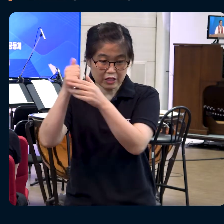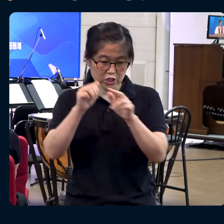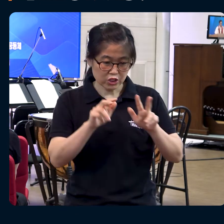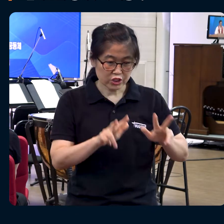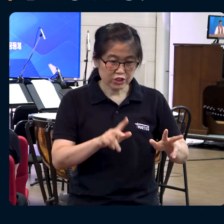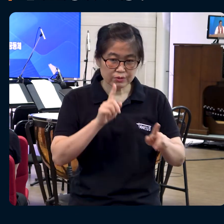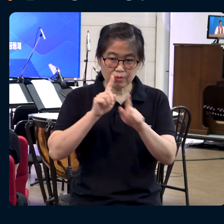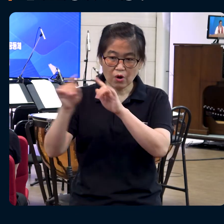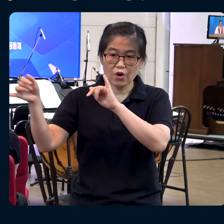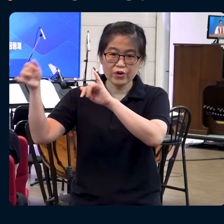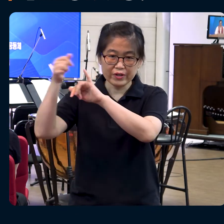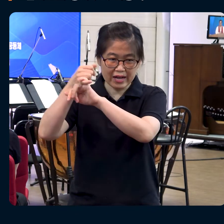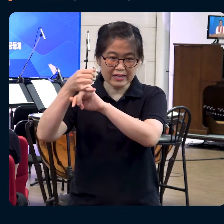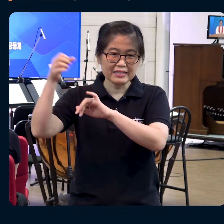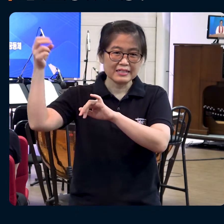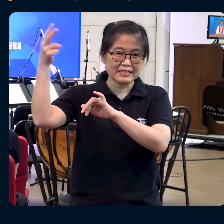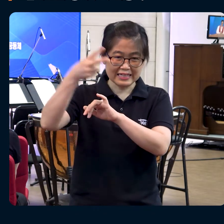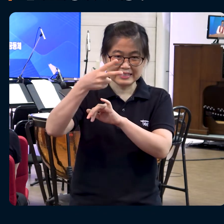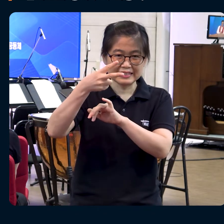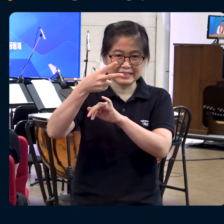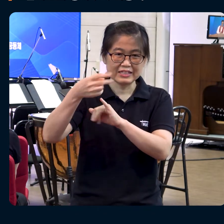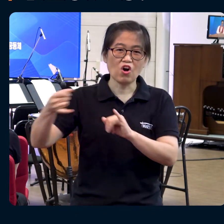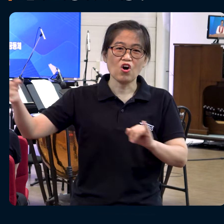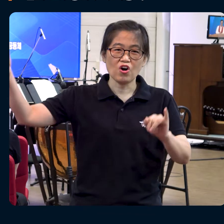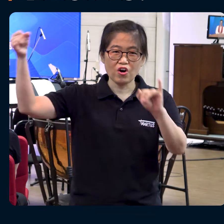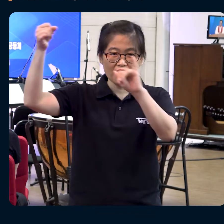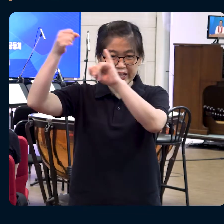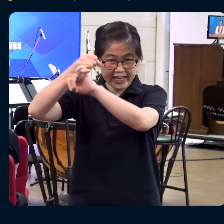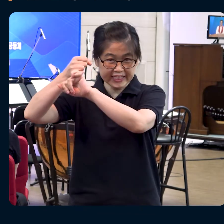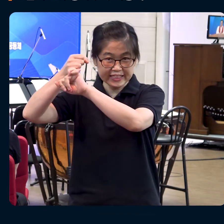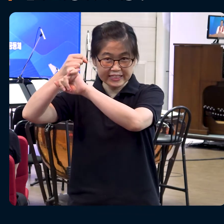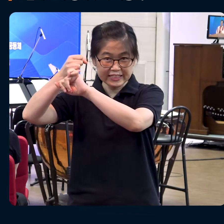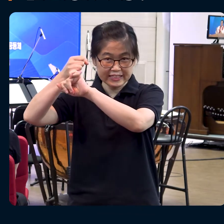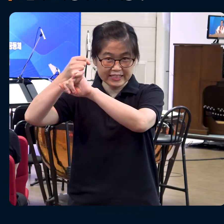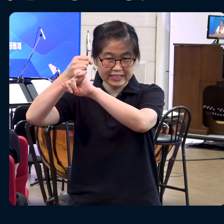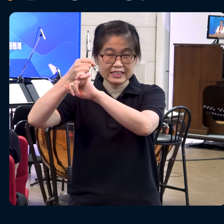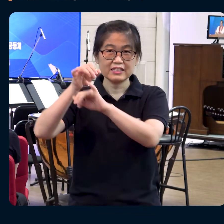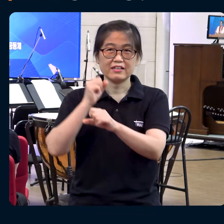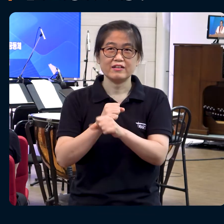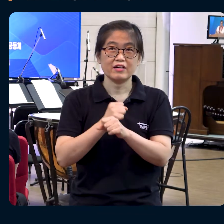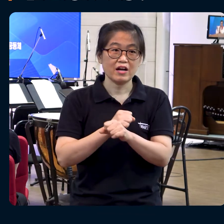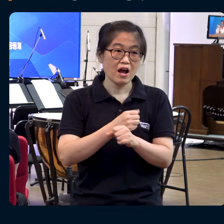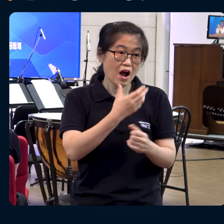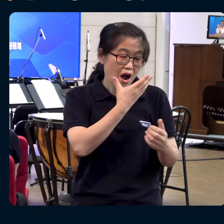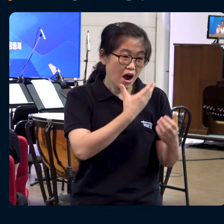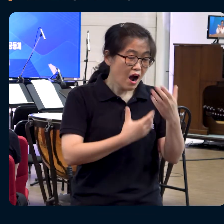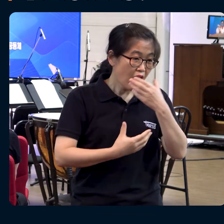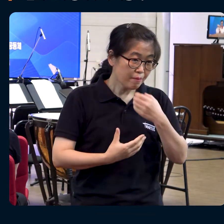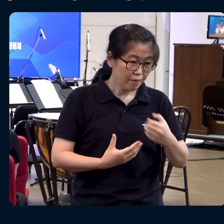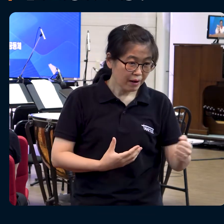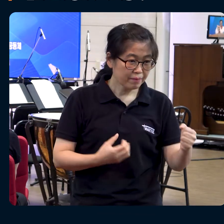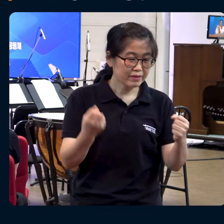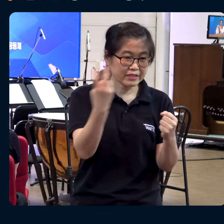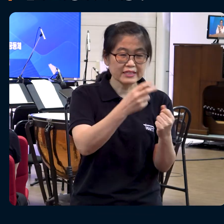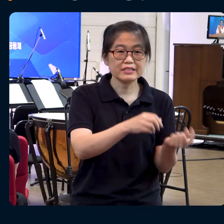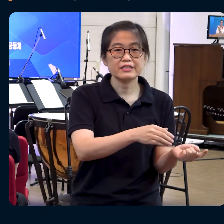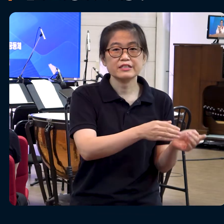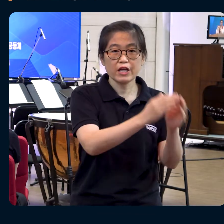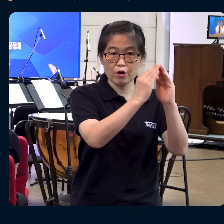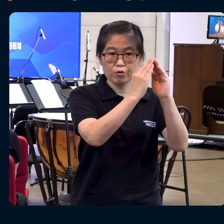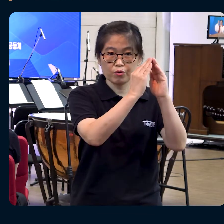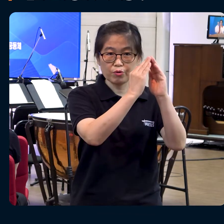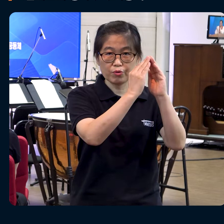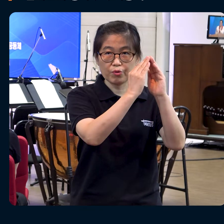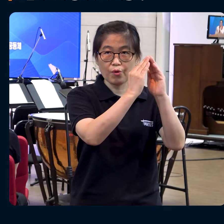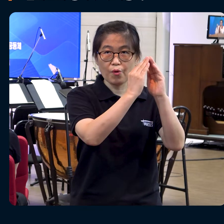하나님은 그래서 바로 지금 언약 갱신을 하고 계시는 거예요. 하나님의 사람 아브라함을 다시 이렇게